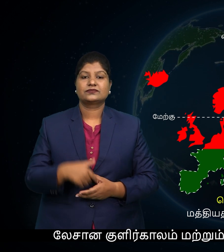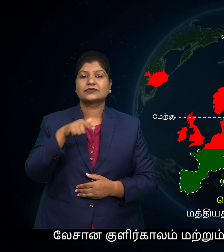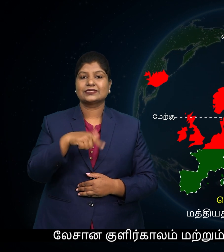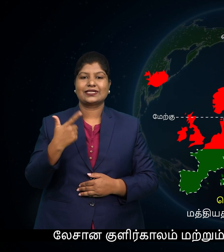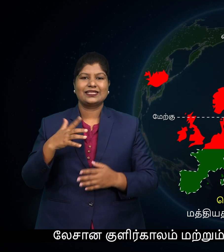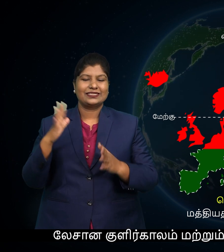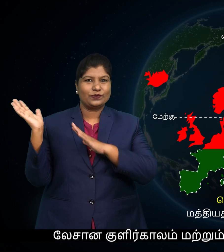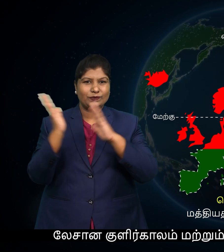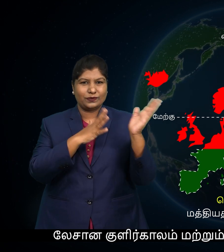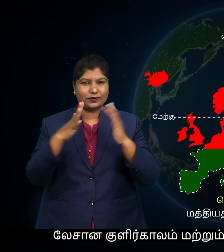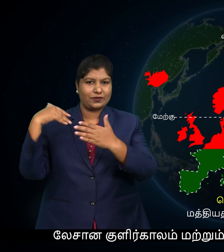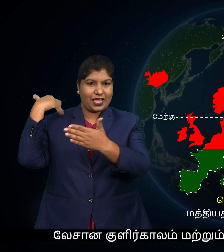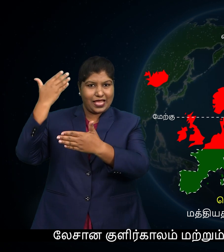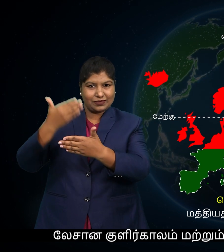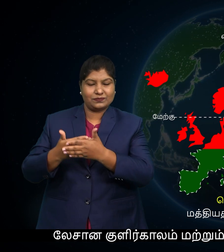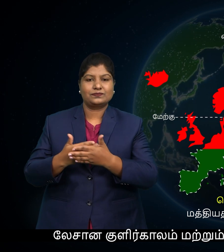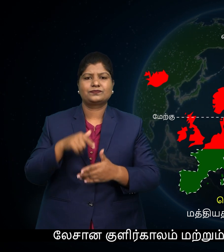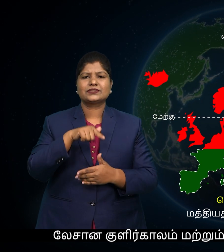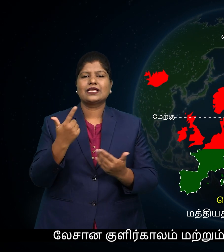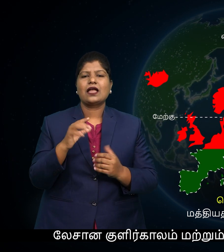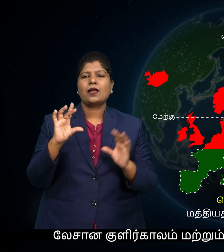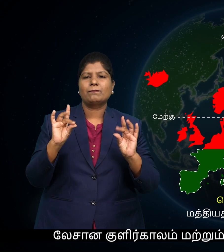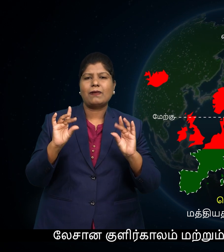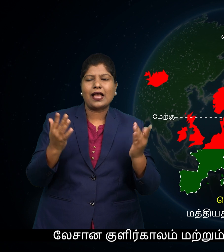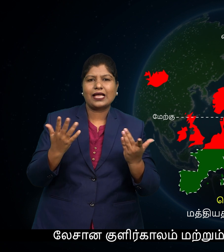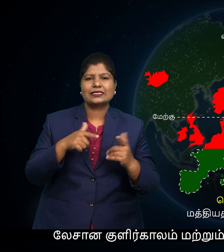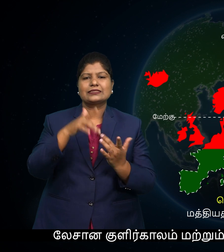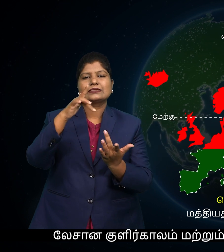லேசான குளிர்காலம் மற்றும் வெப்பமான கோடை காலநிலை.